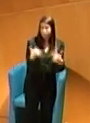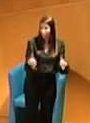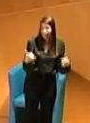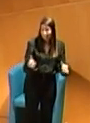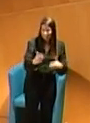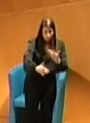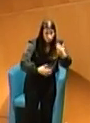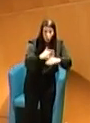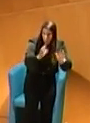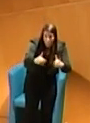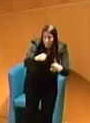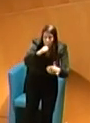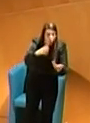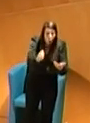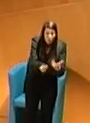bien.